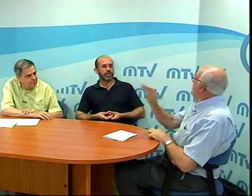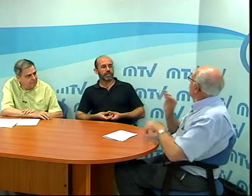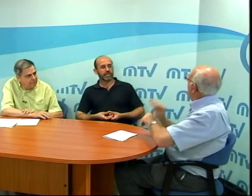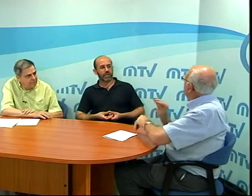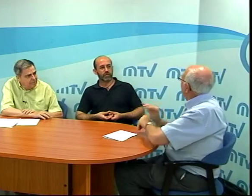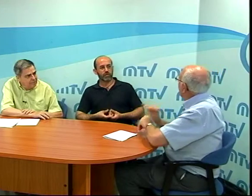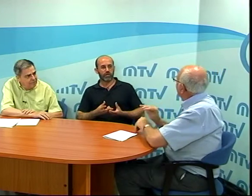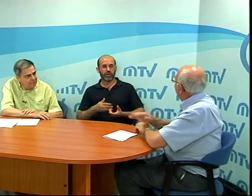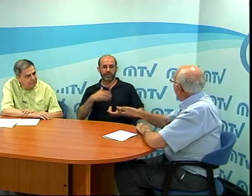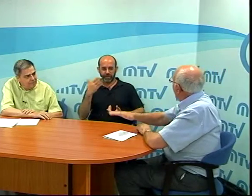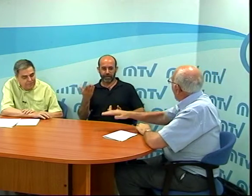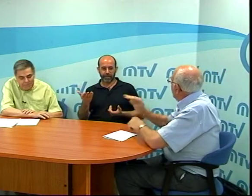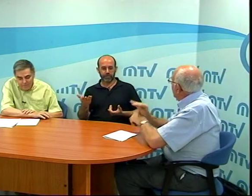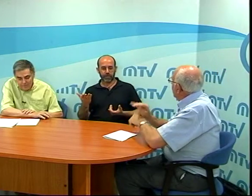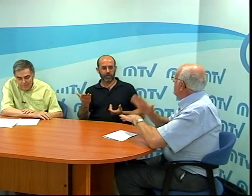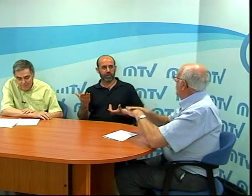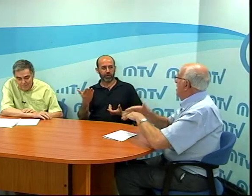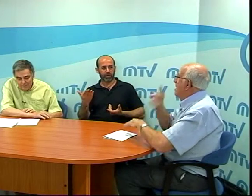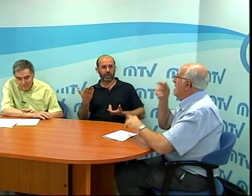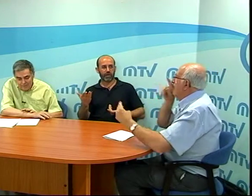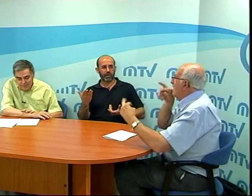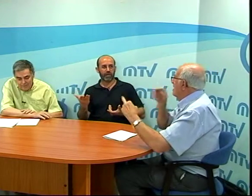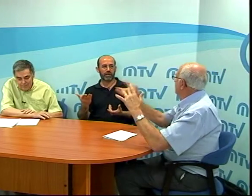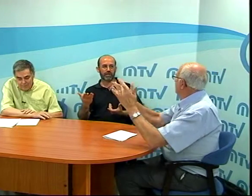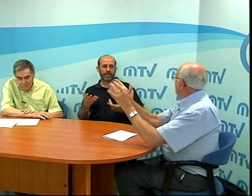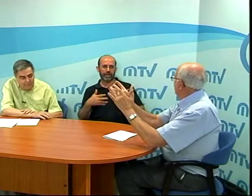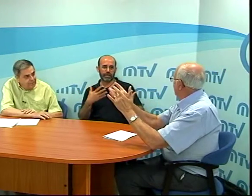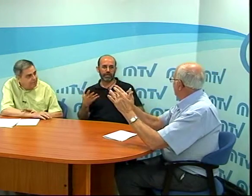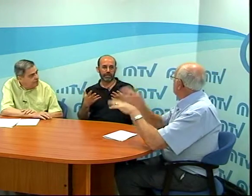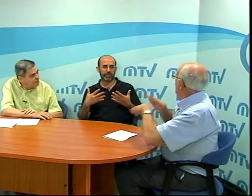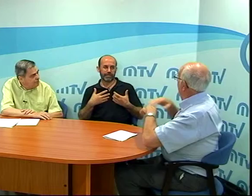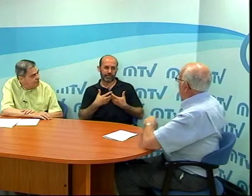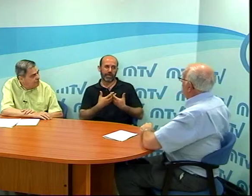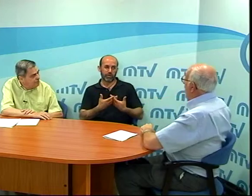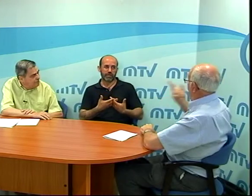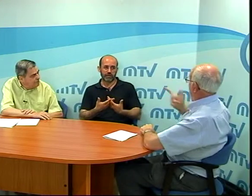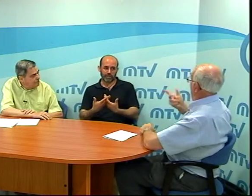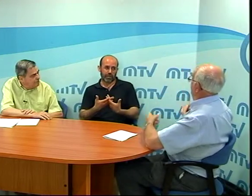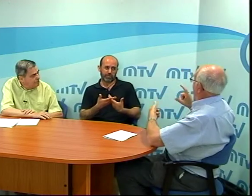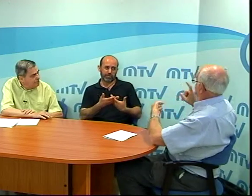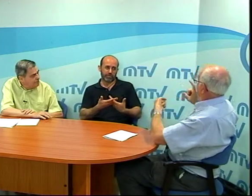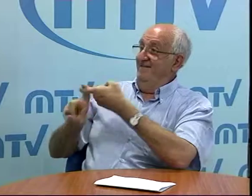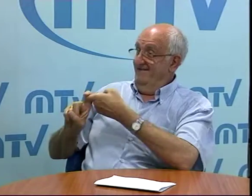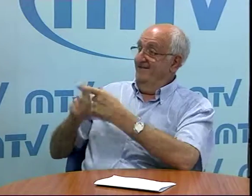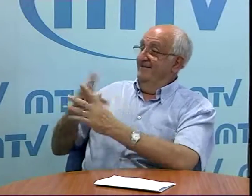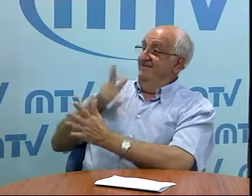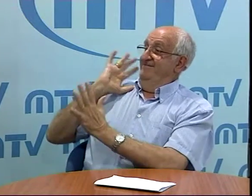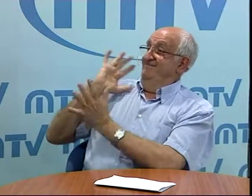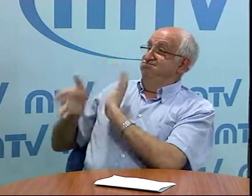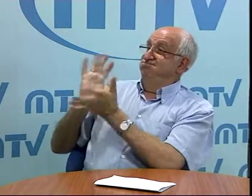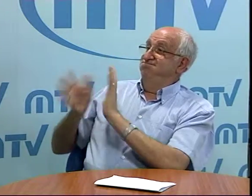a los 2 o 3 años, cuando llevaba, por ejemplo, a mi hijo a la guardería, en el que tenía contacto, claro.